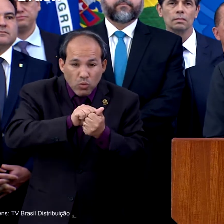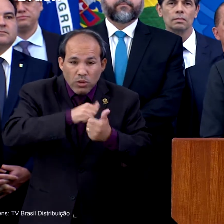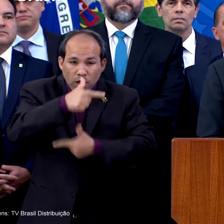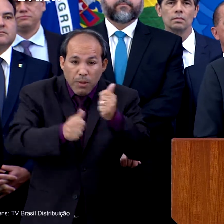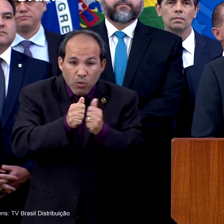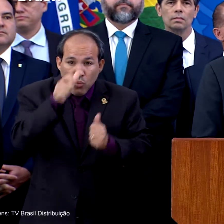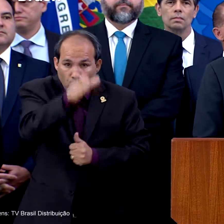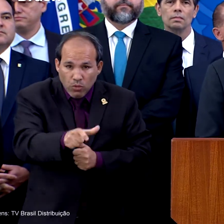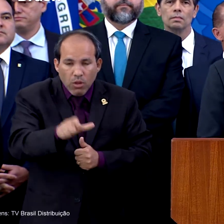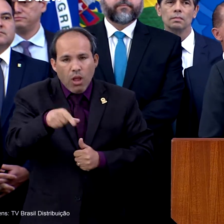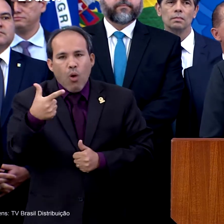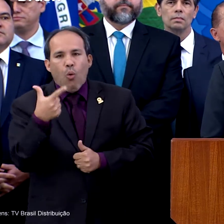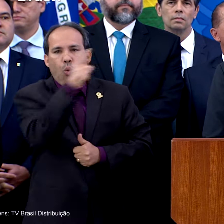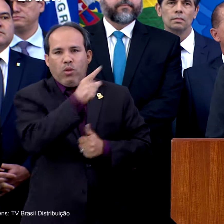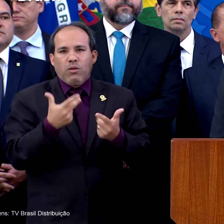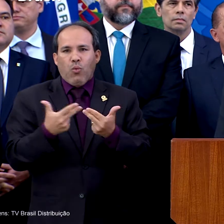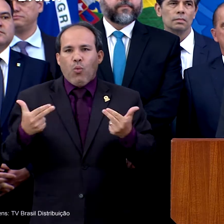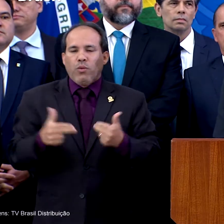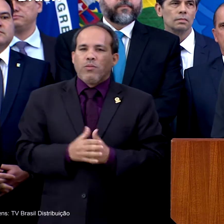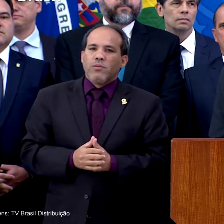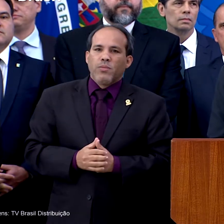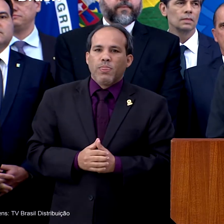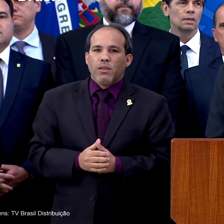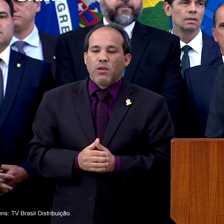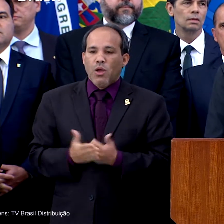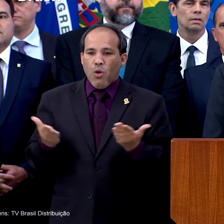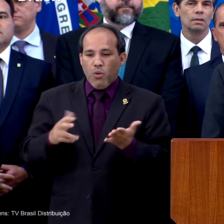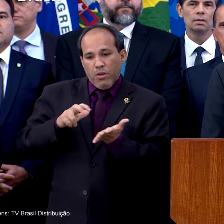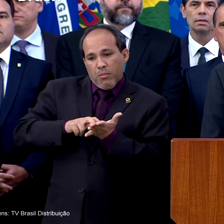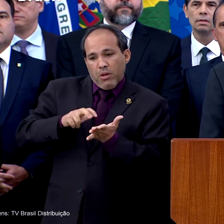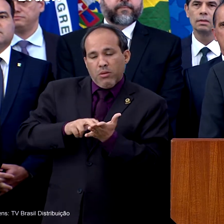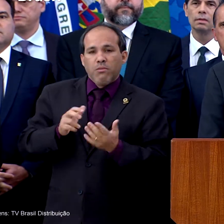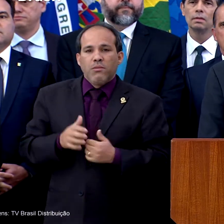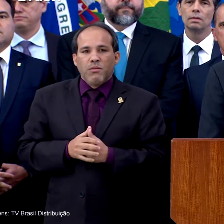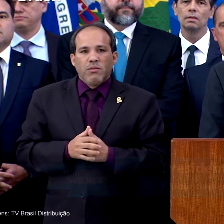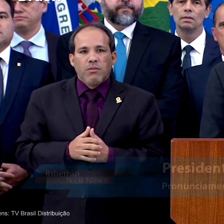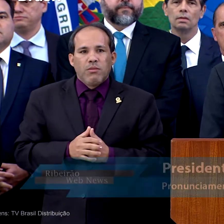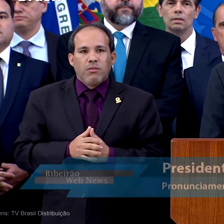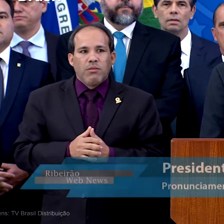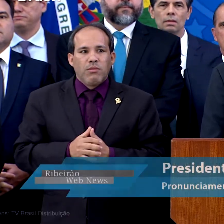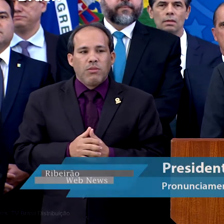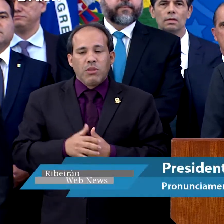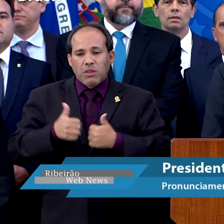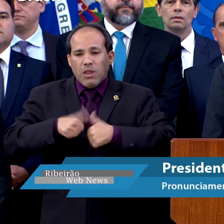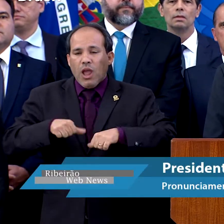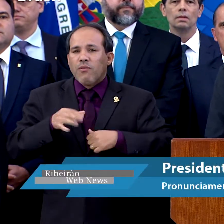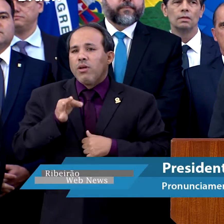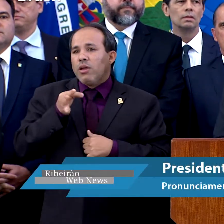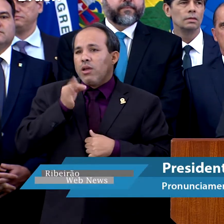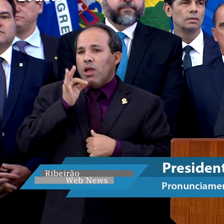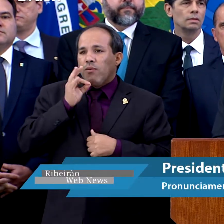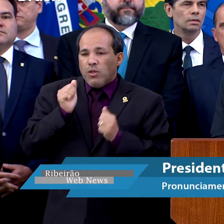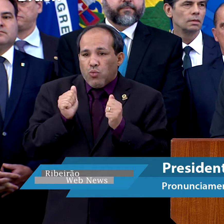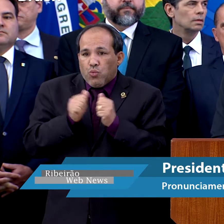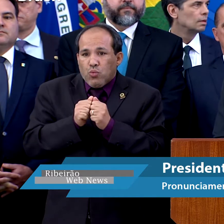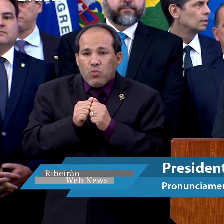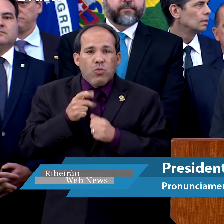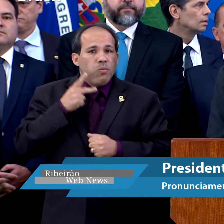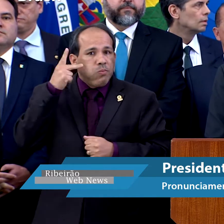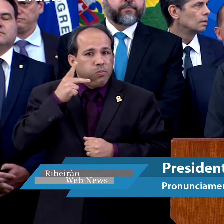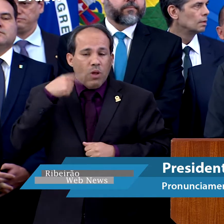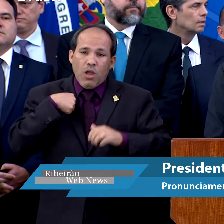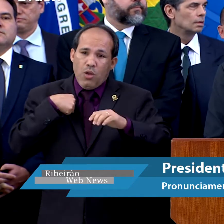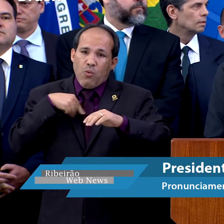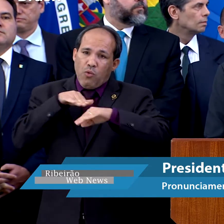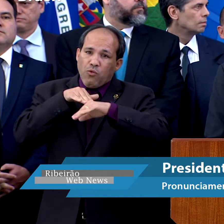com ela oi hoje pela manhã por coincidência tomando café aqui alguns parlamentares eu